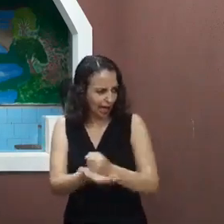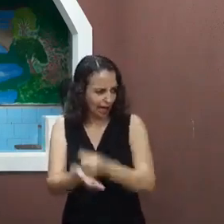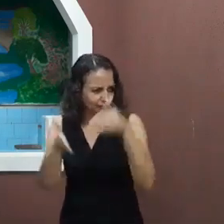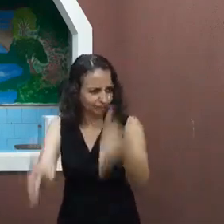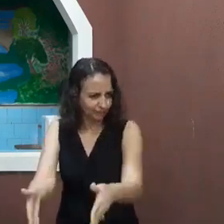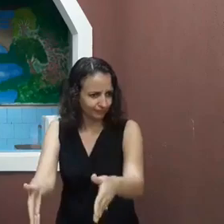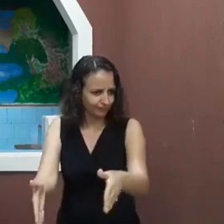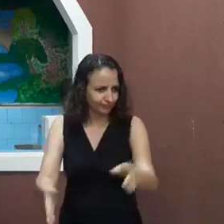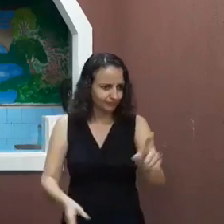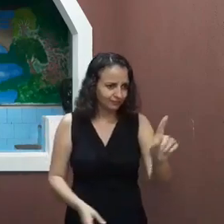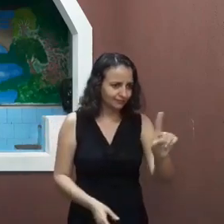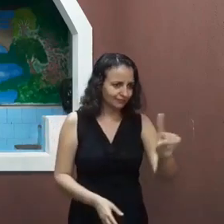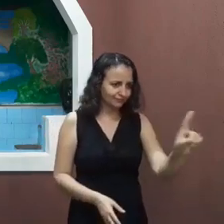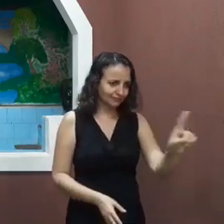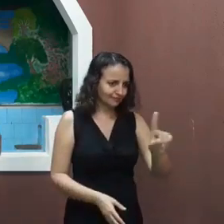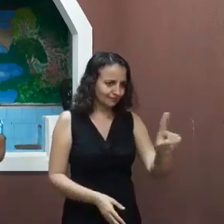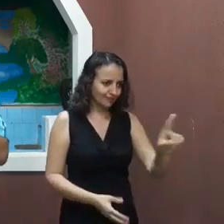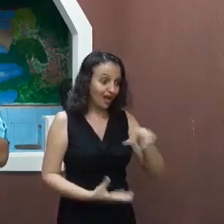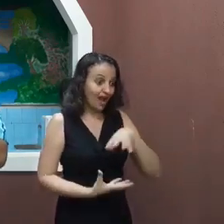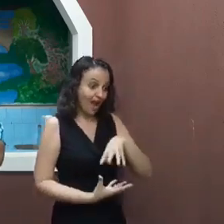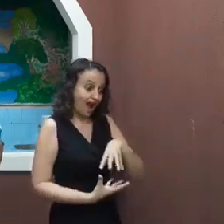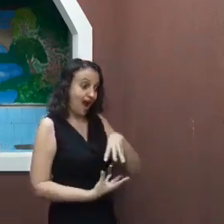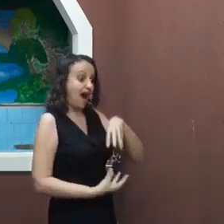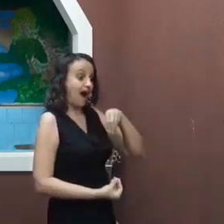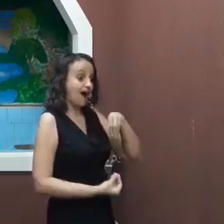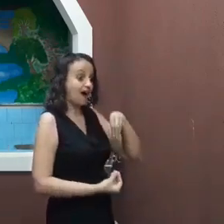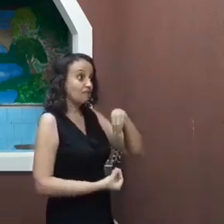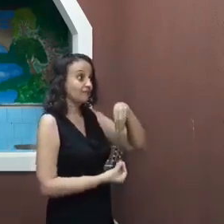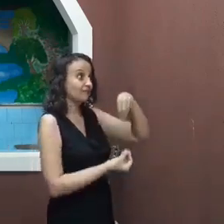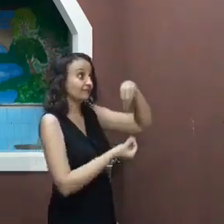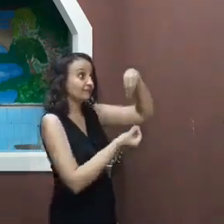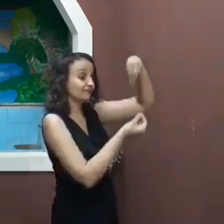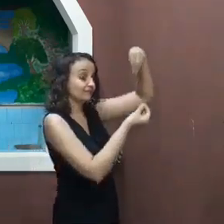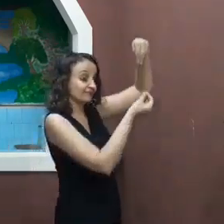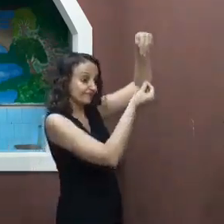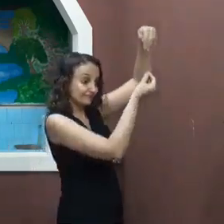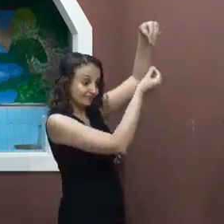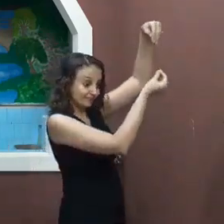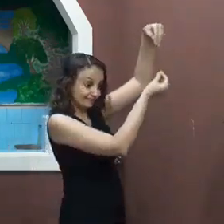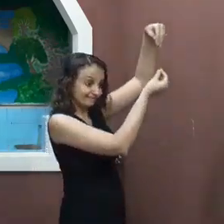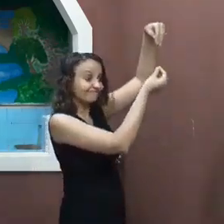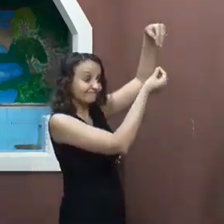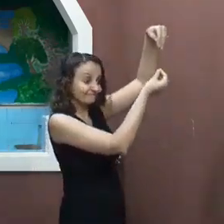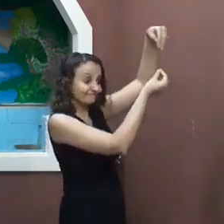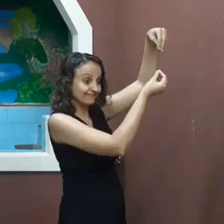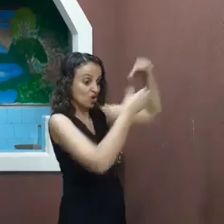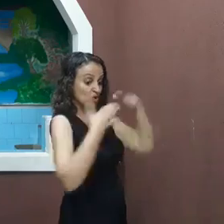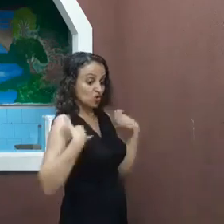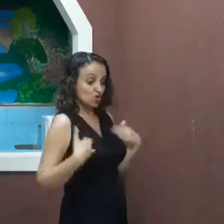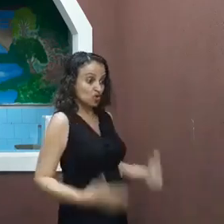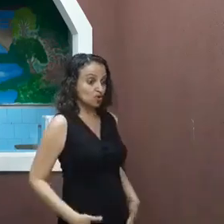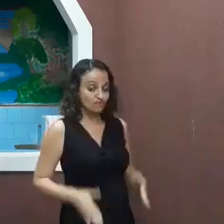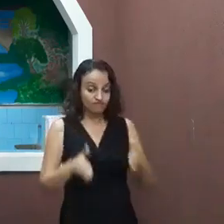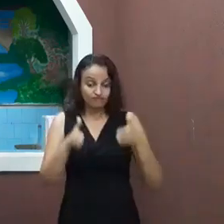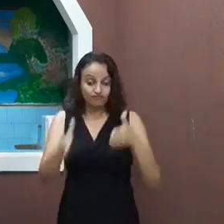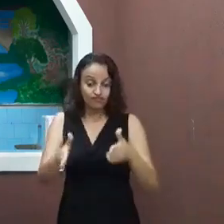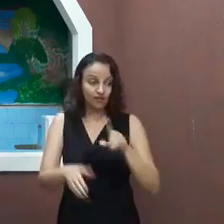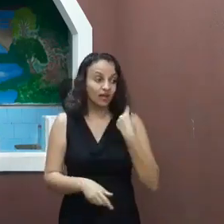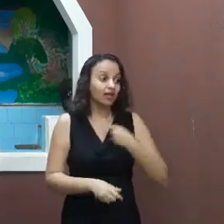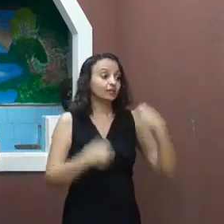A alma que volta para a eternidade. Então, meus irmãos, nós precisamos entender, nós precisamos evoluir, nós